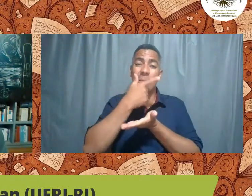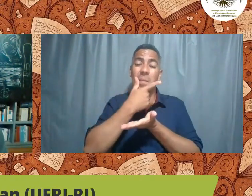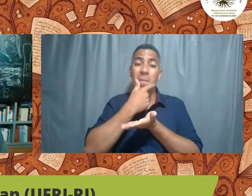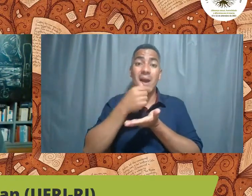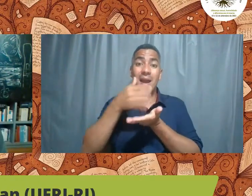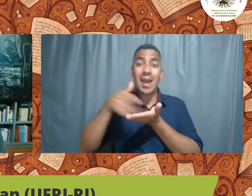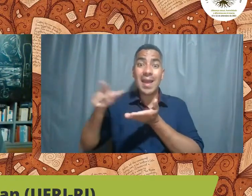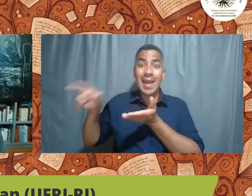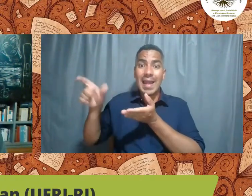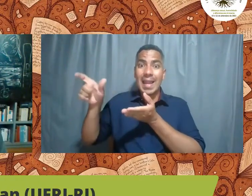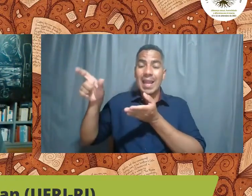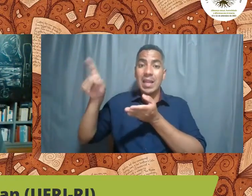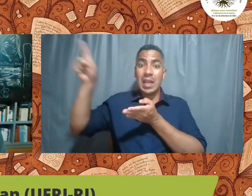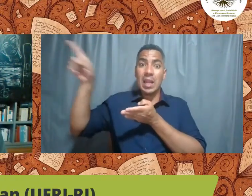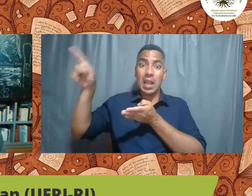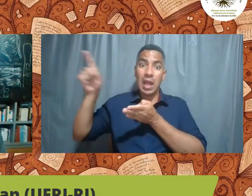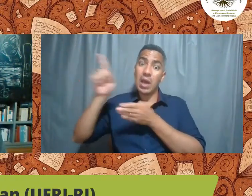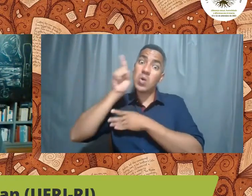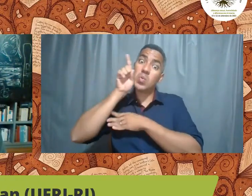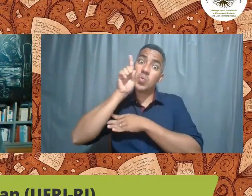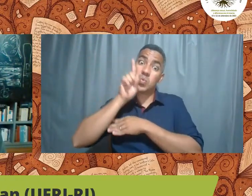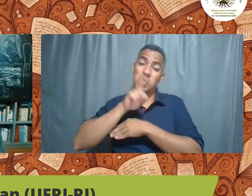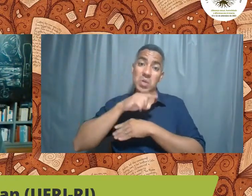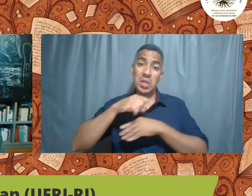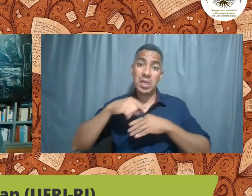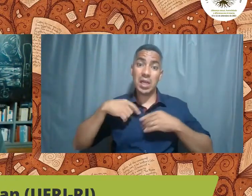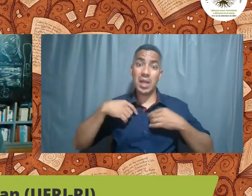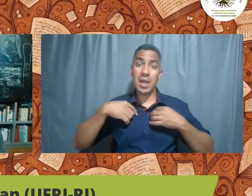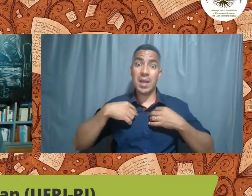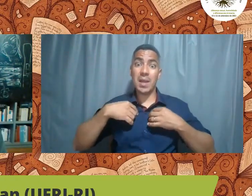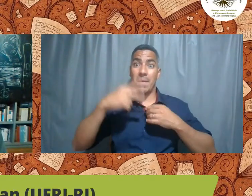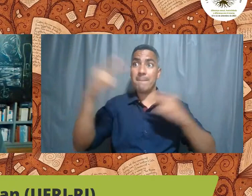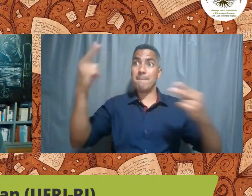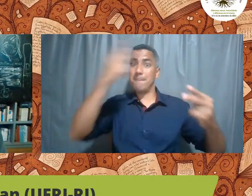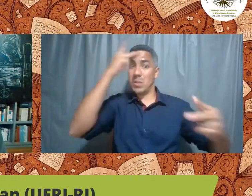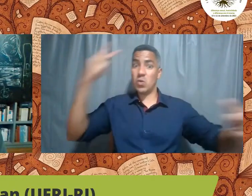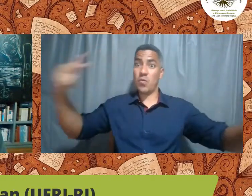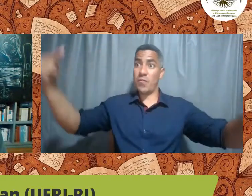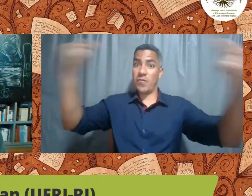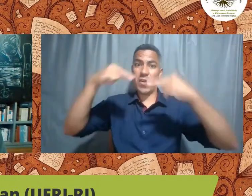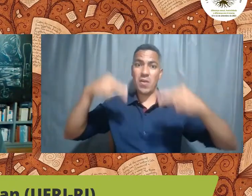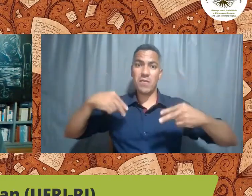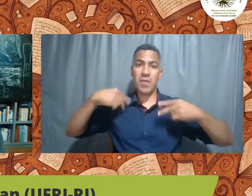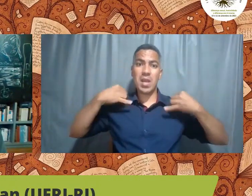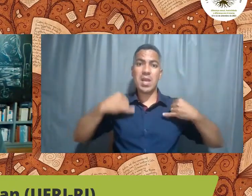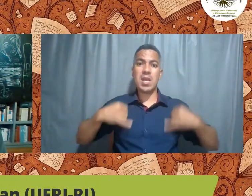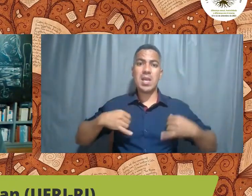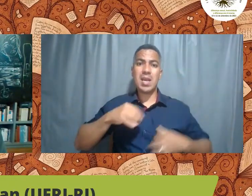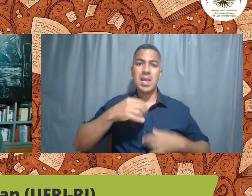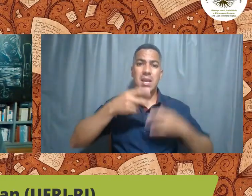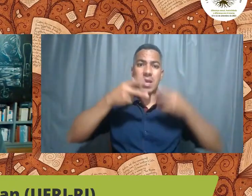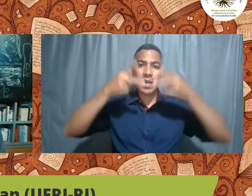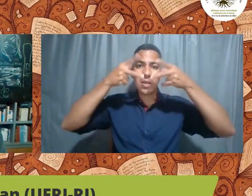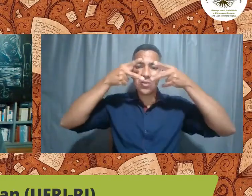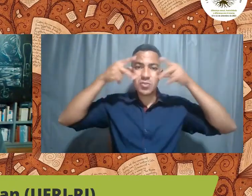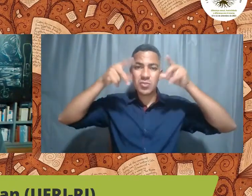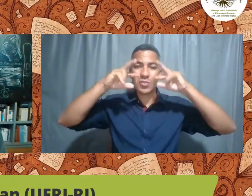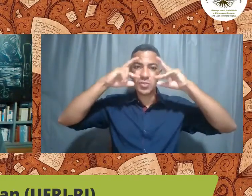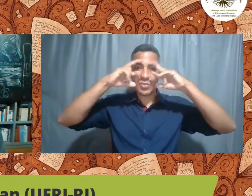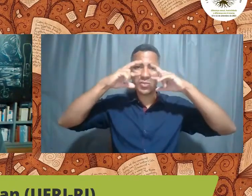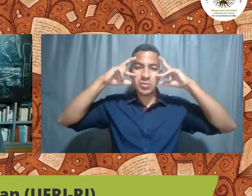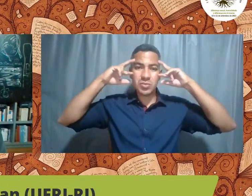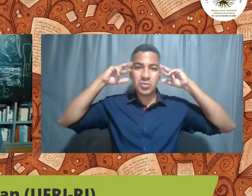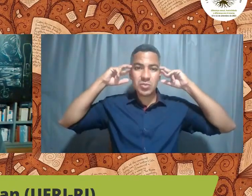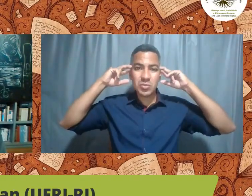ela rasgava os seus sutiãs em público. Esse ato da Betty Friedman é muito significativo na medida